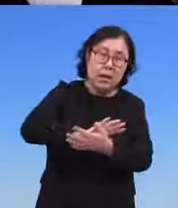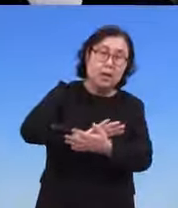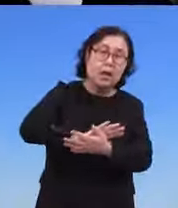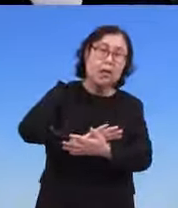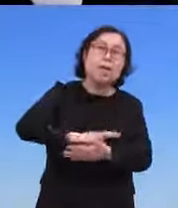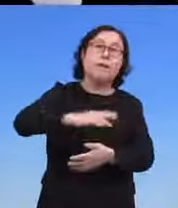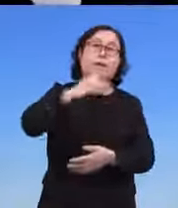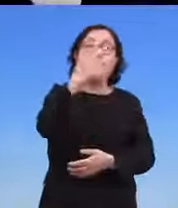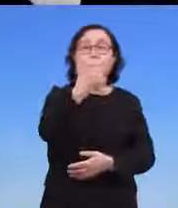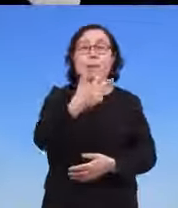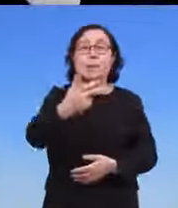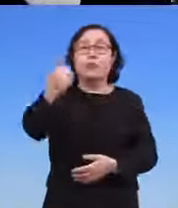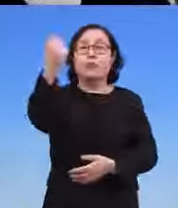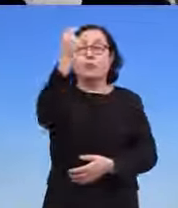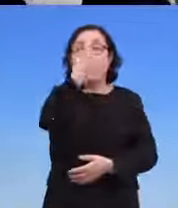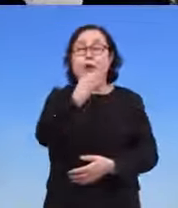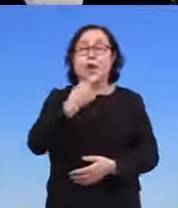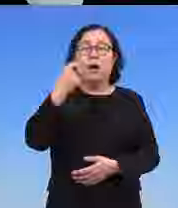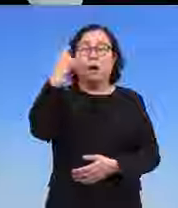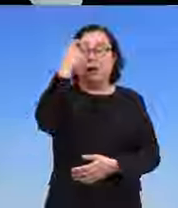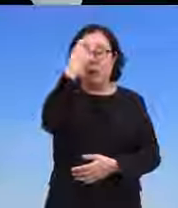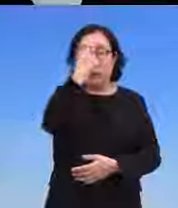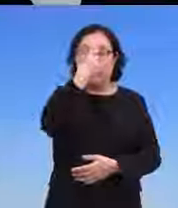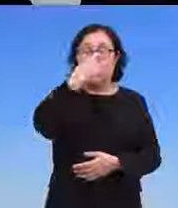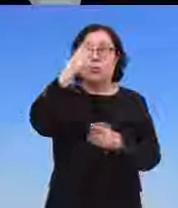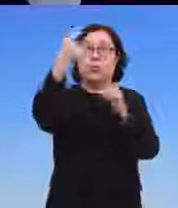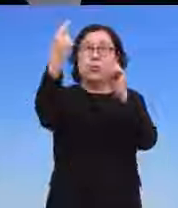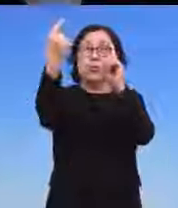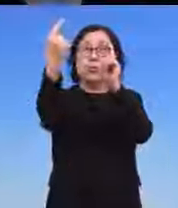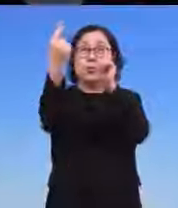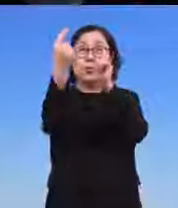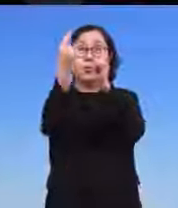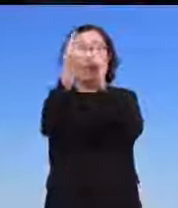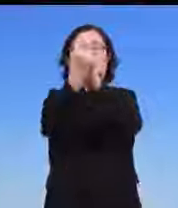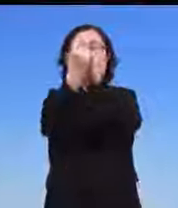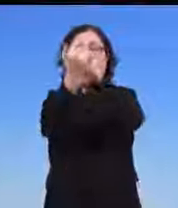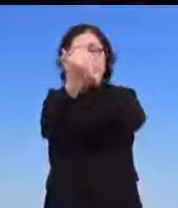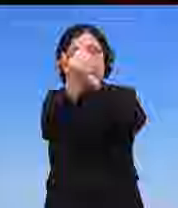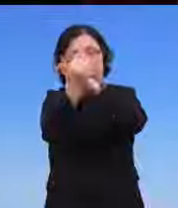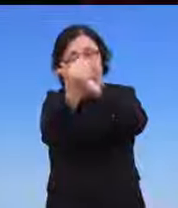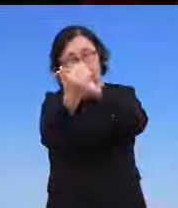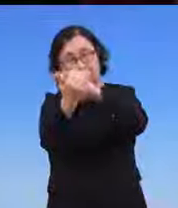2절을 고백합니다. 주의 얼굴 뵙기 전에